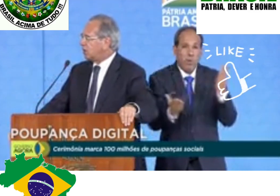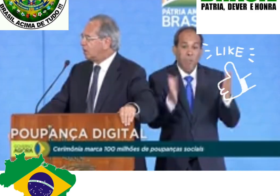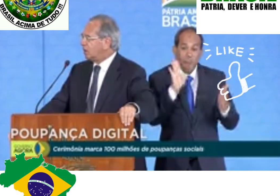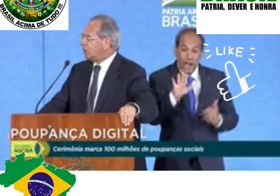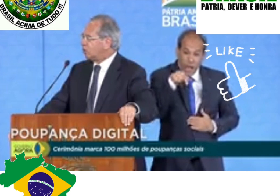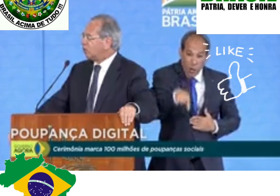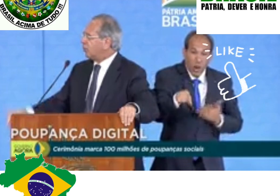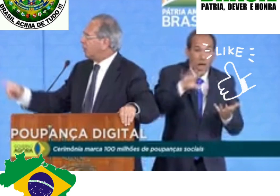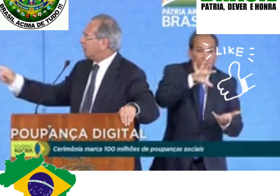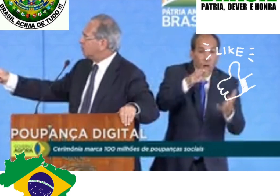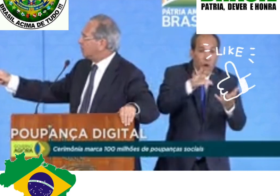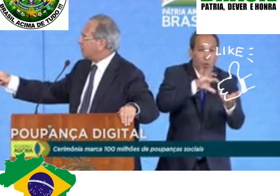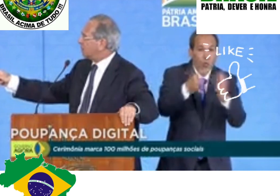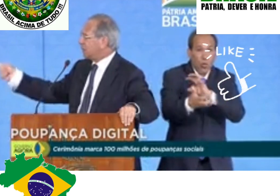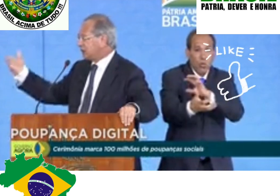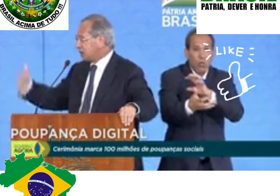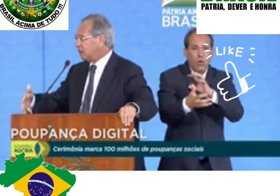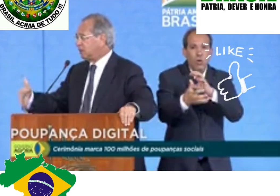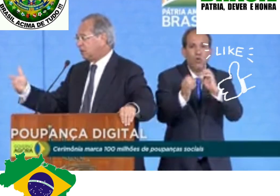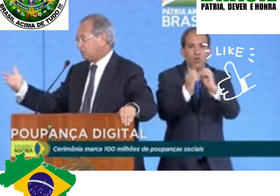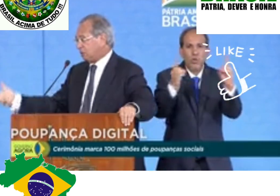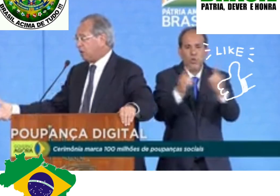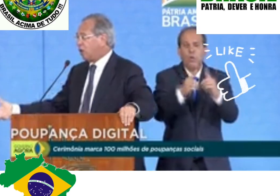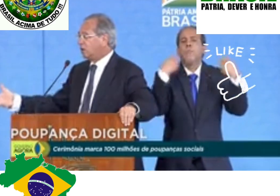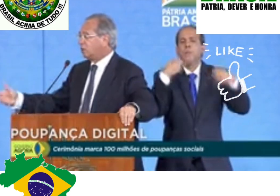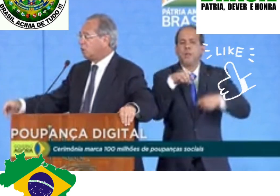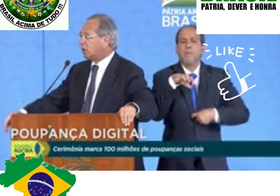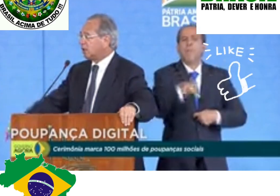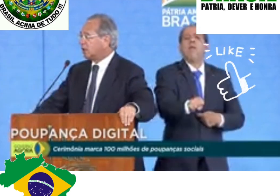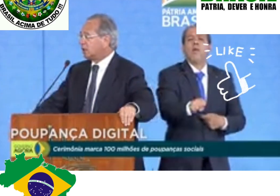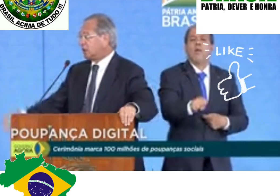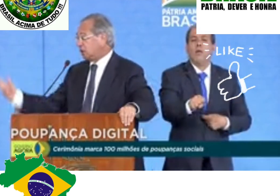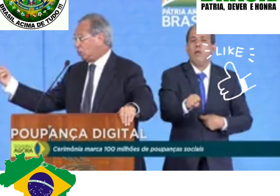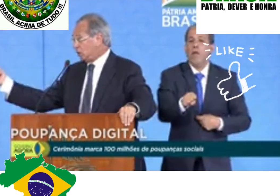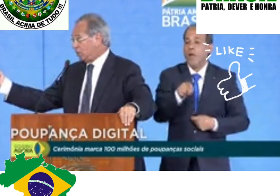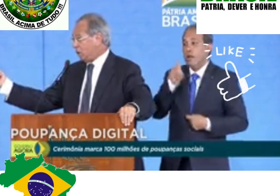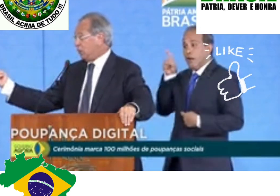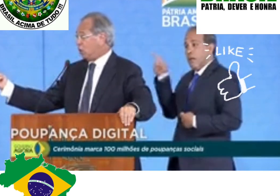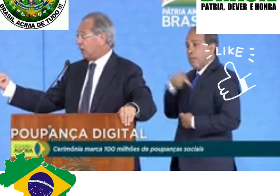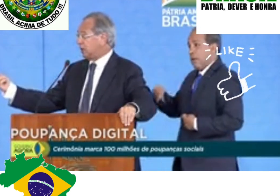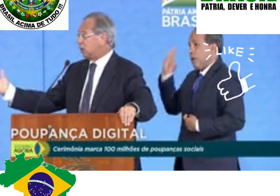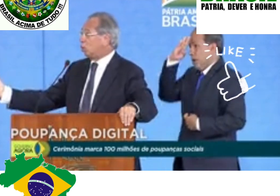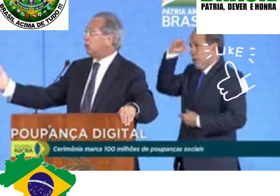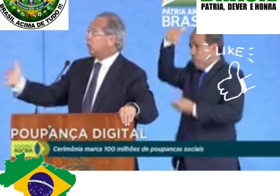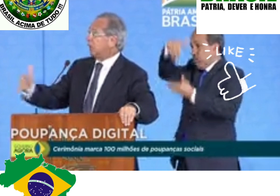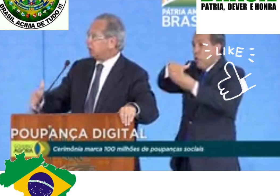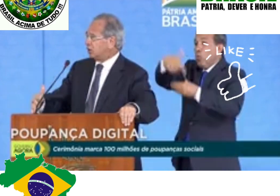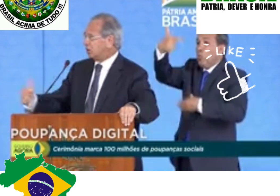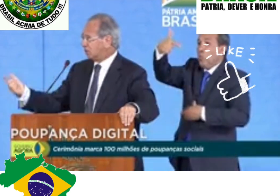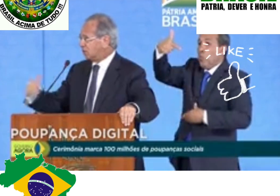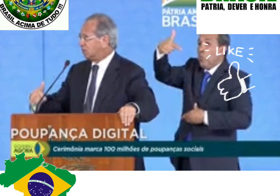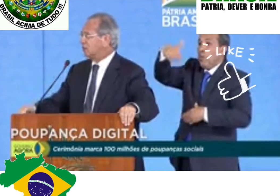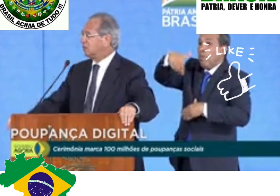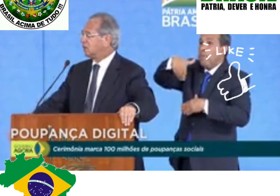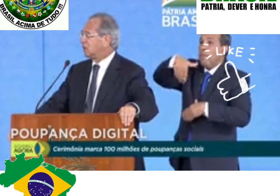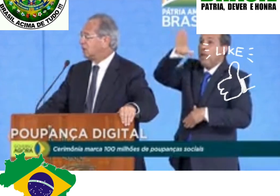digital. O senhor foi eleito na terceira maior democracia, na segunda maior democracia do